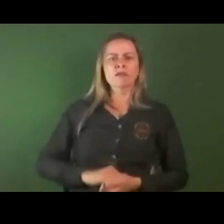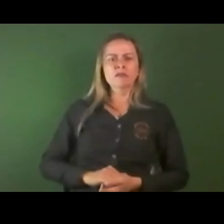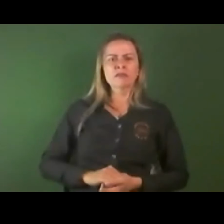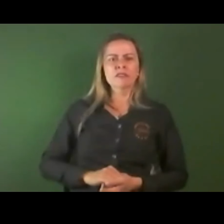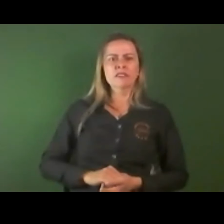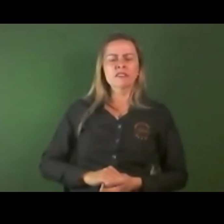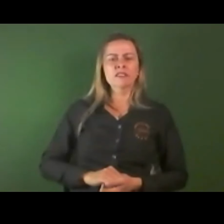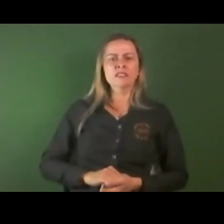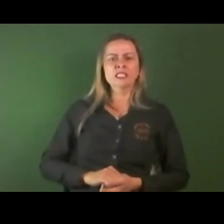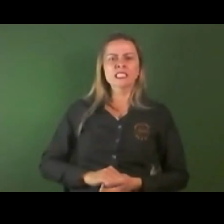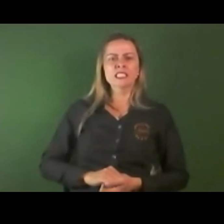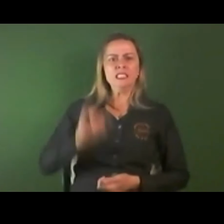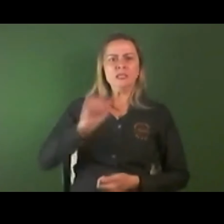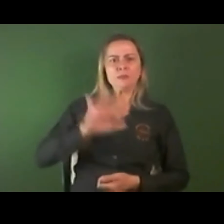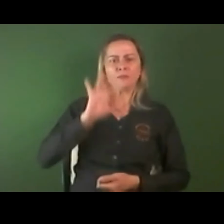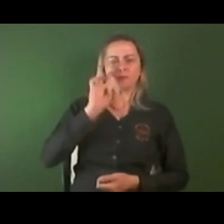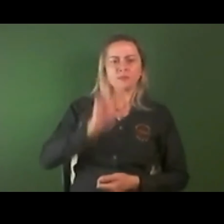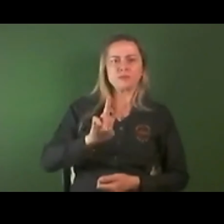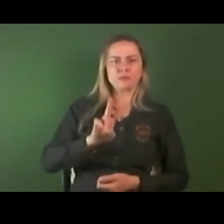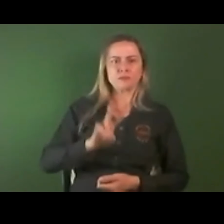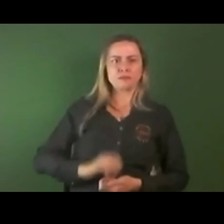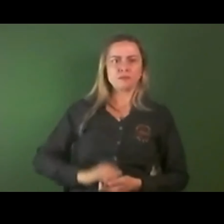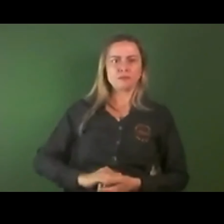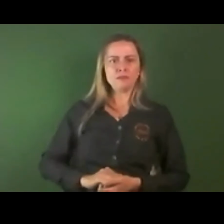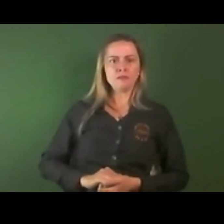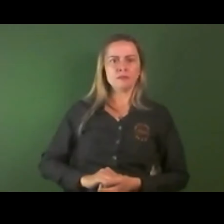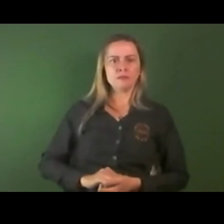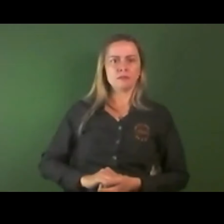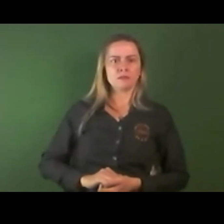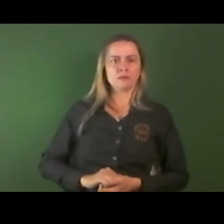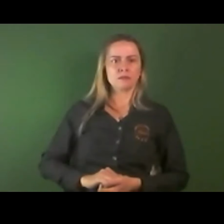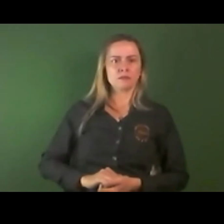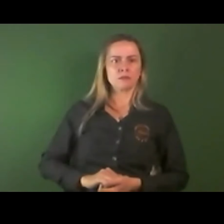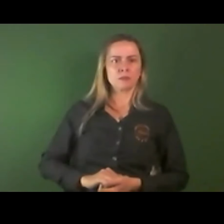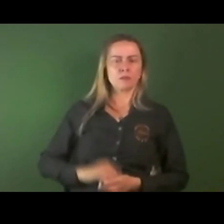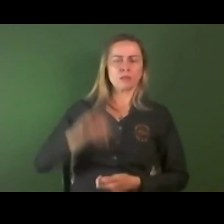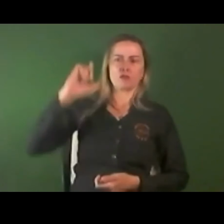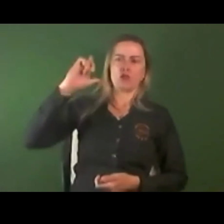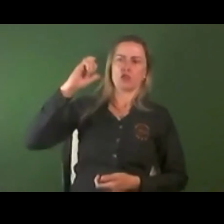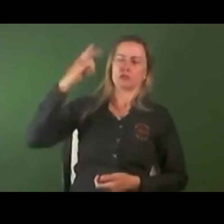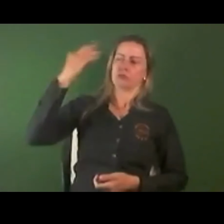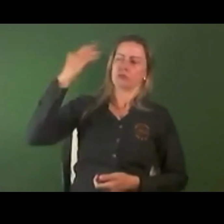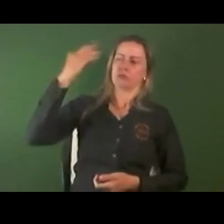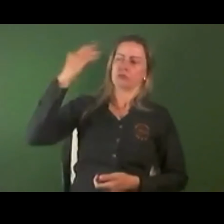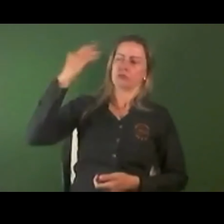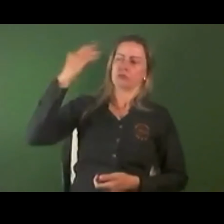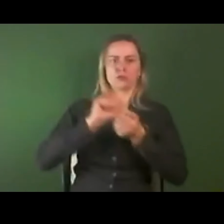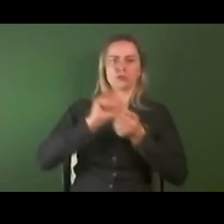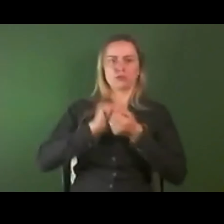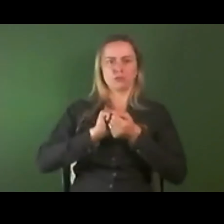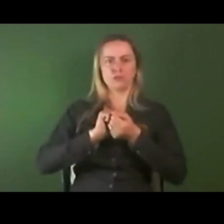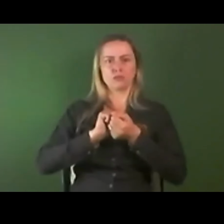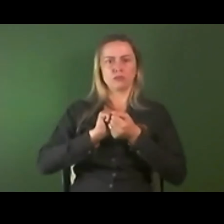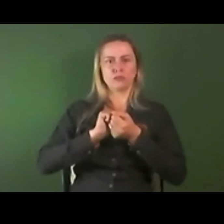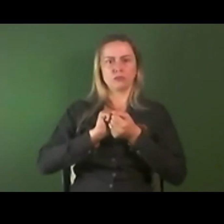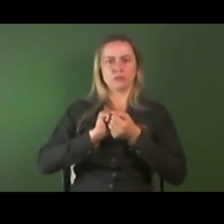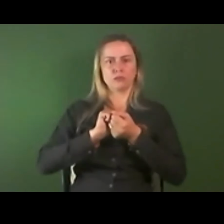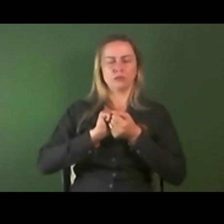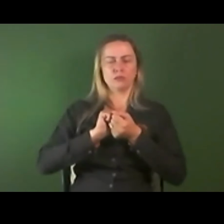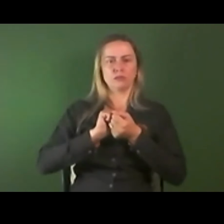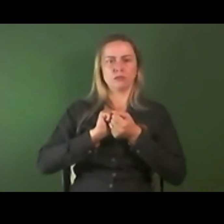já logo vê aqui de cara, nessa dupla, né, um autorretrato do Daido junto com